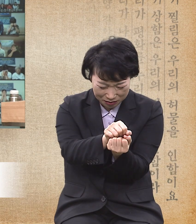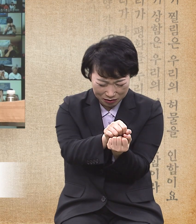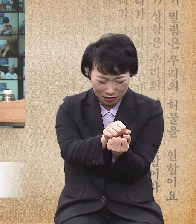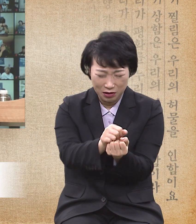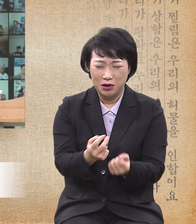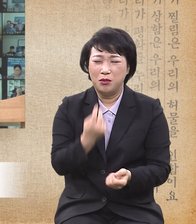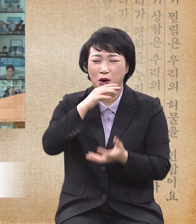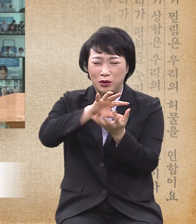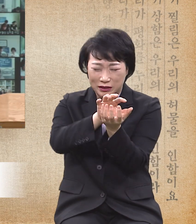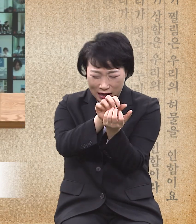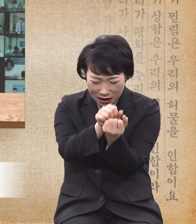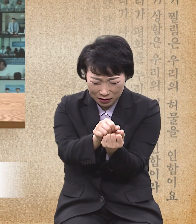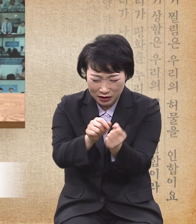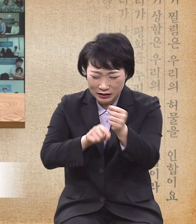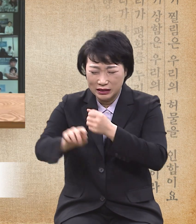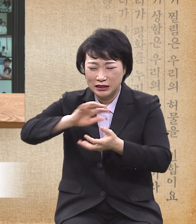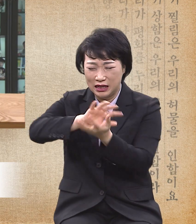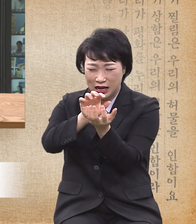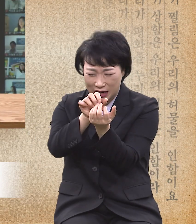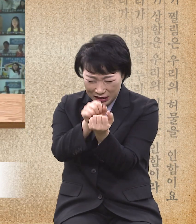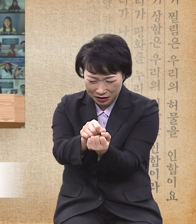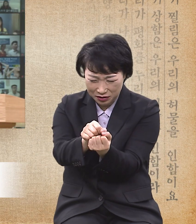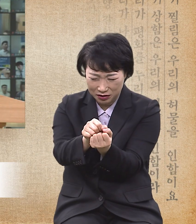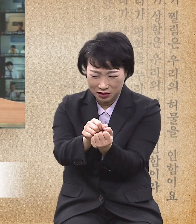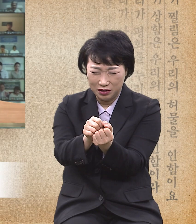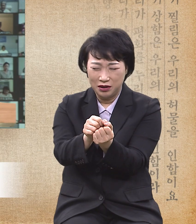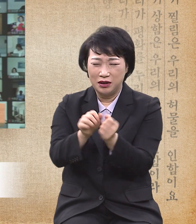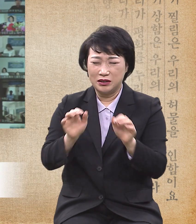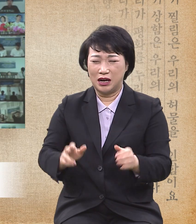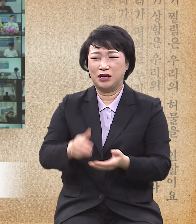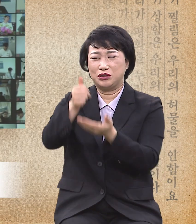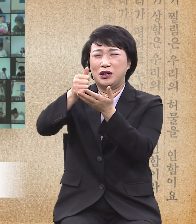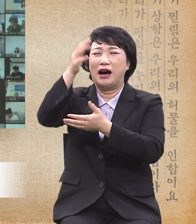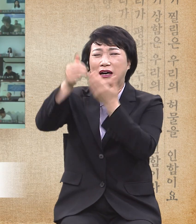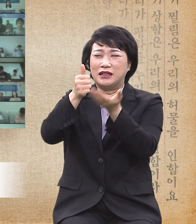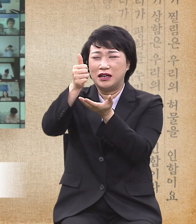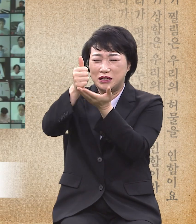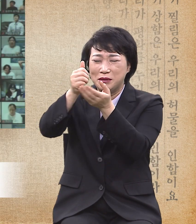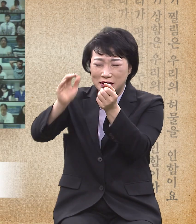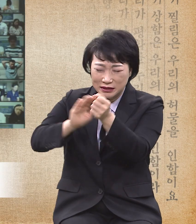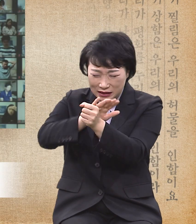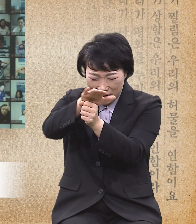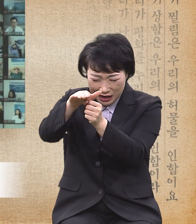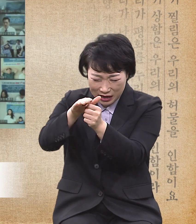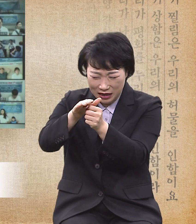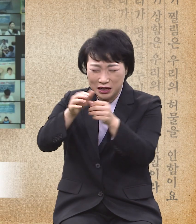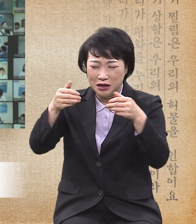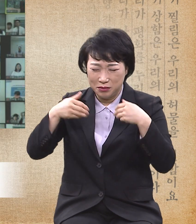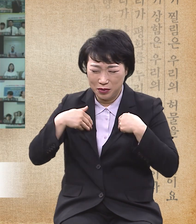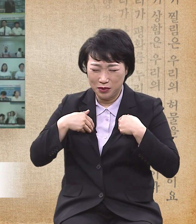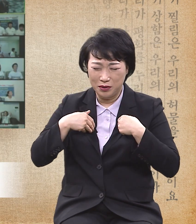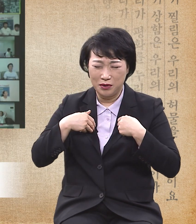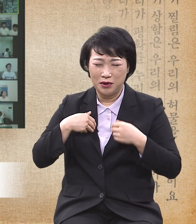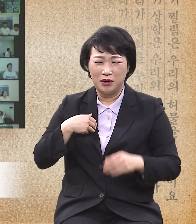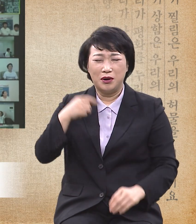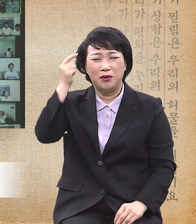마음을 다하고 목숨을 다하고 뜻을 다하여 주 하나님을 사랑해야 되는